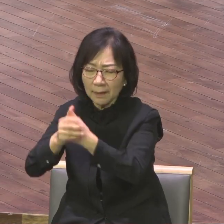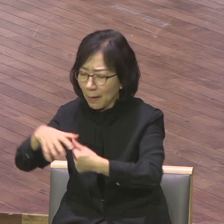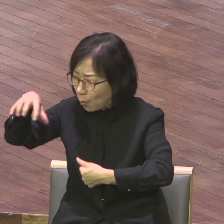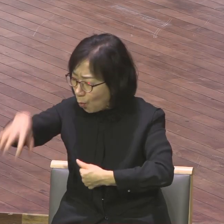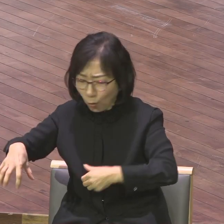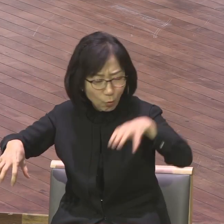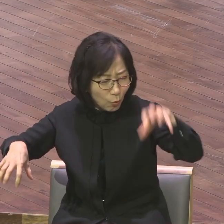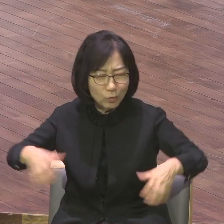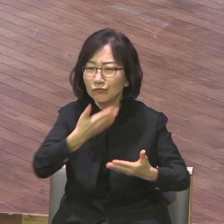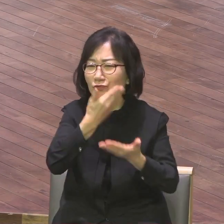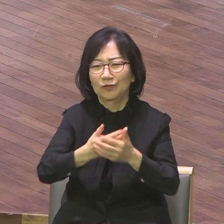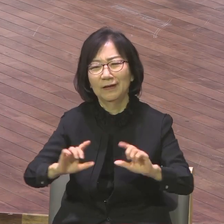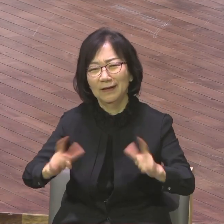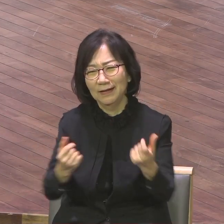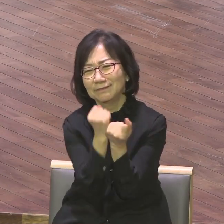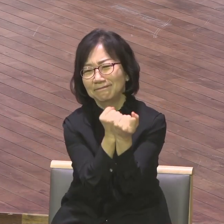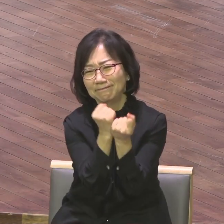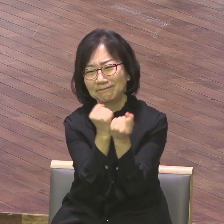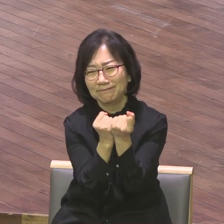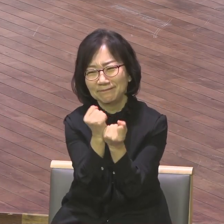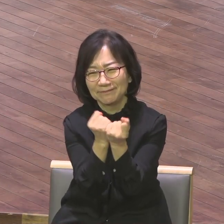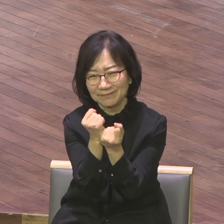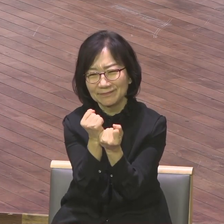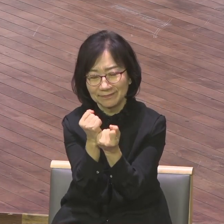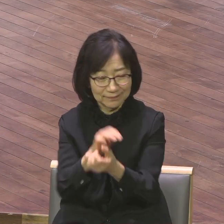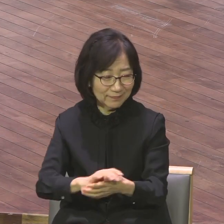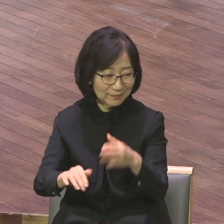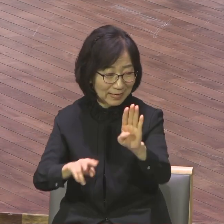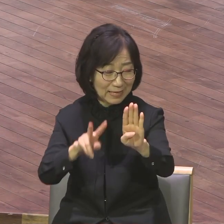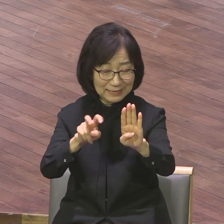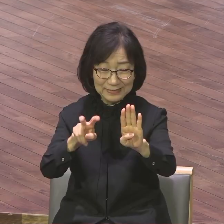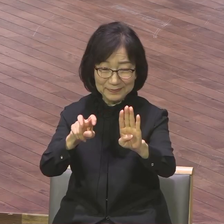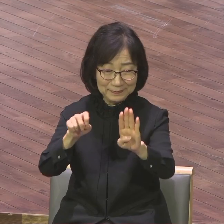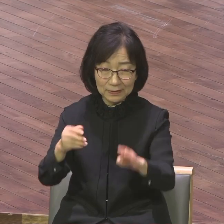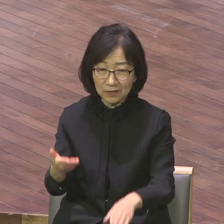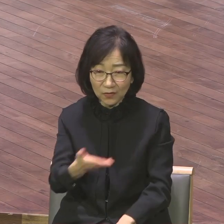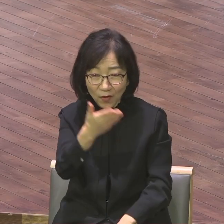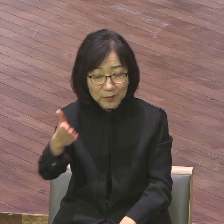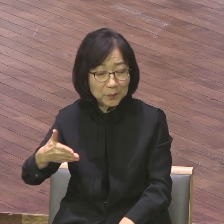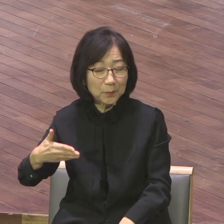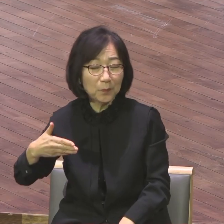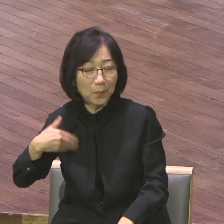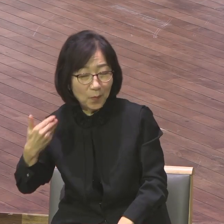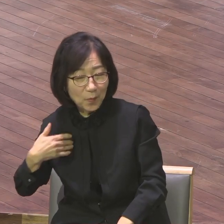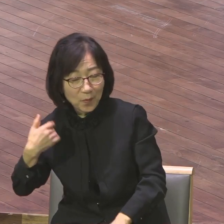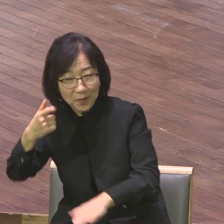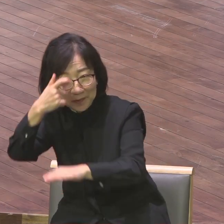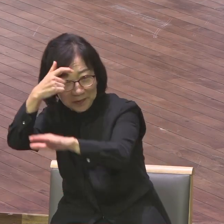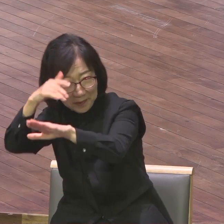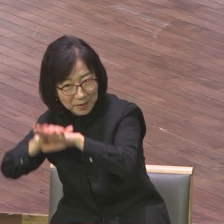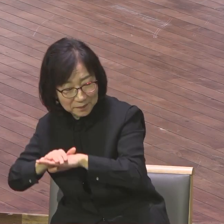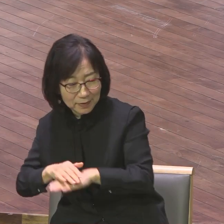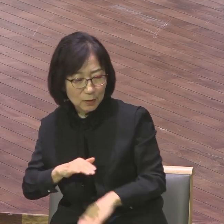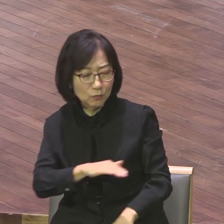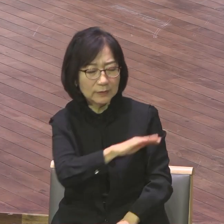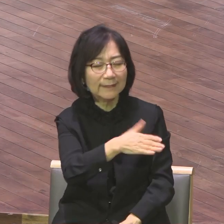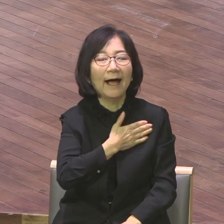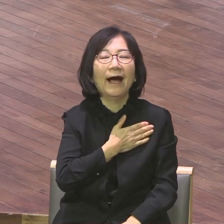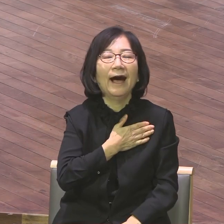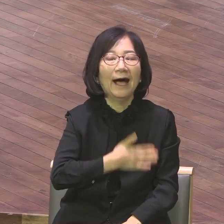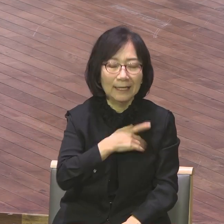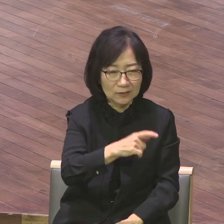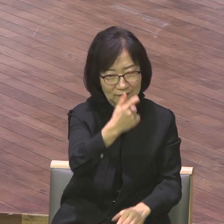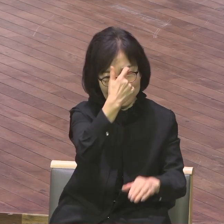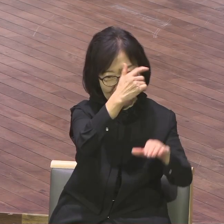예배다. 본문 22절에 보면 너희는 알지 못하는 것을 예배하고 우리는 아는 것을 예배하노니 이는